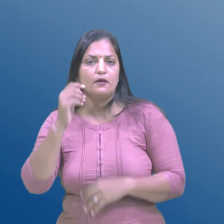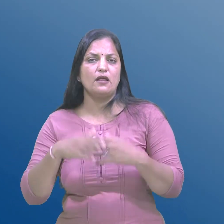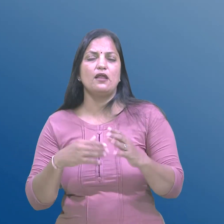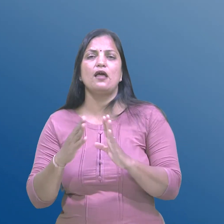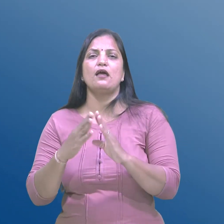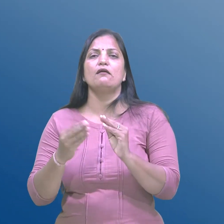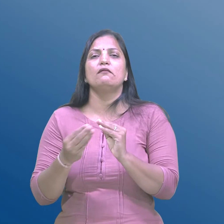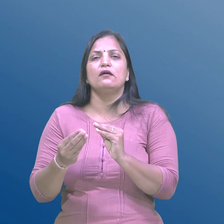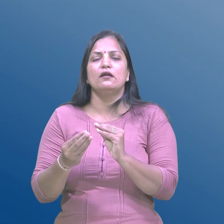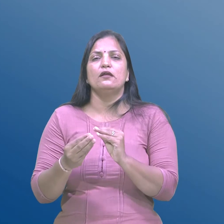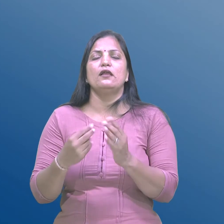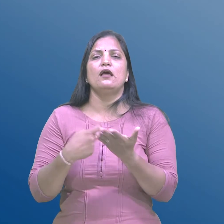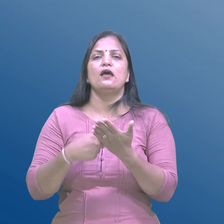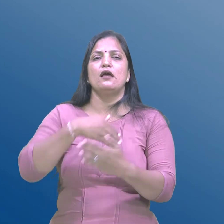સંબંધીઓને ત્યાં મૂકશે.